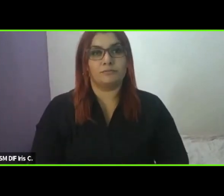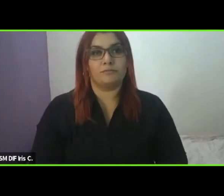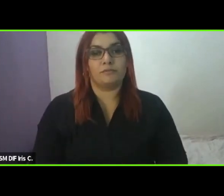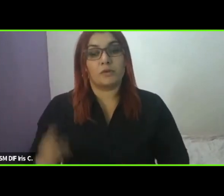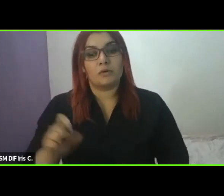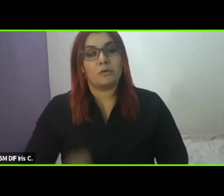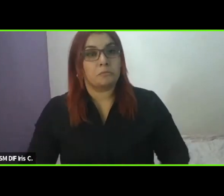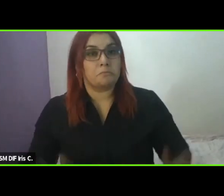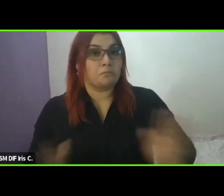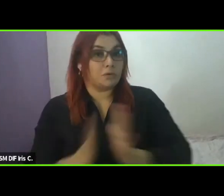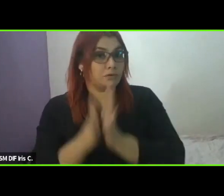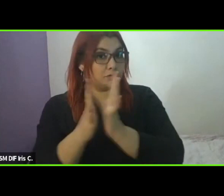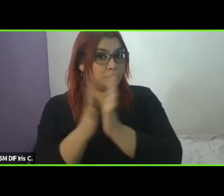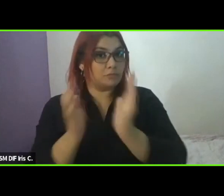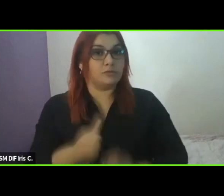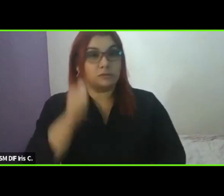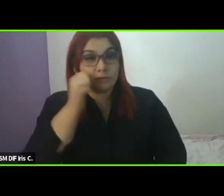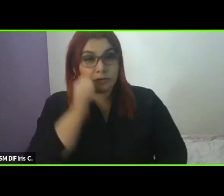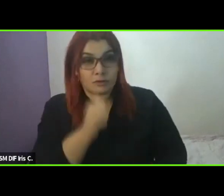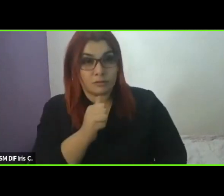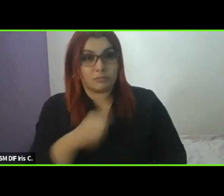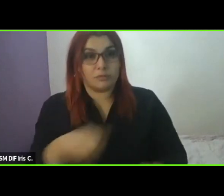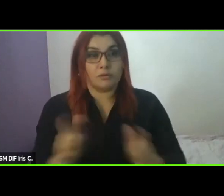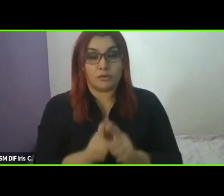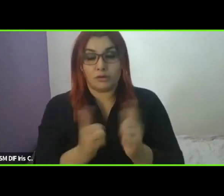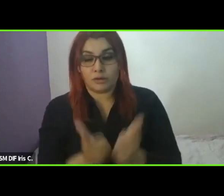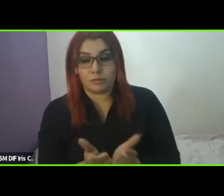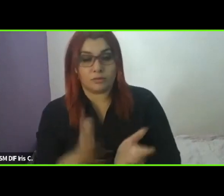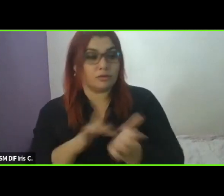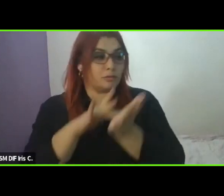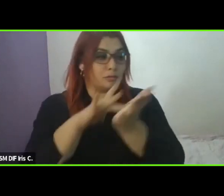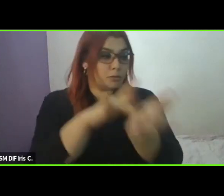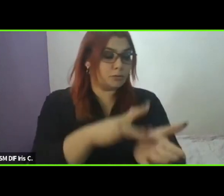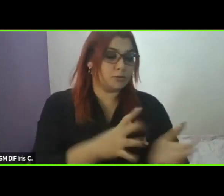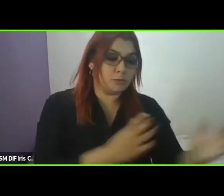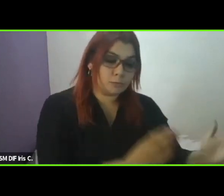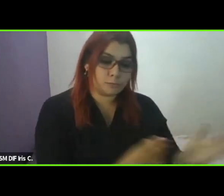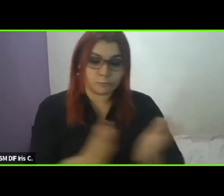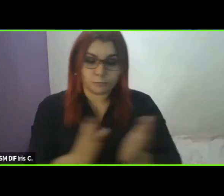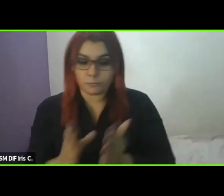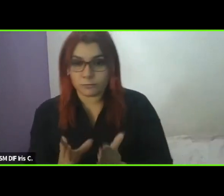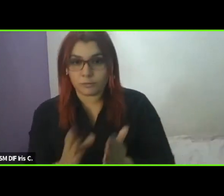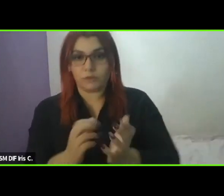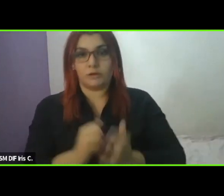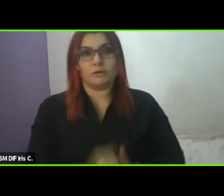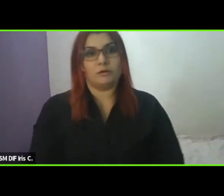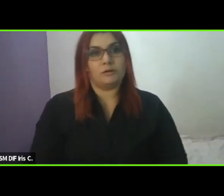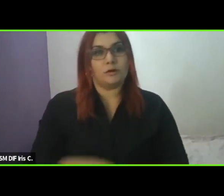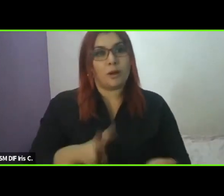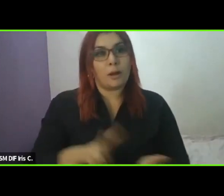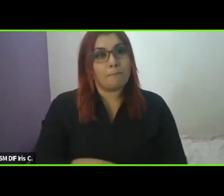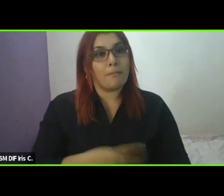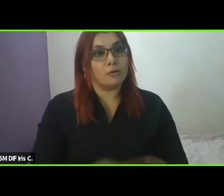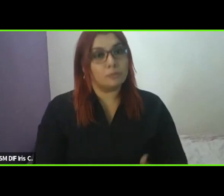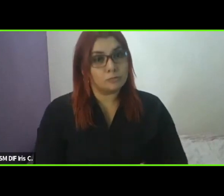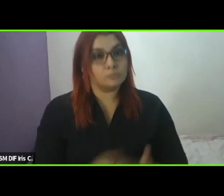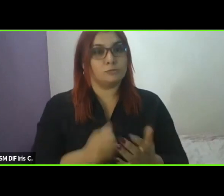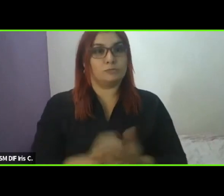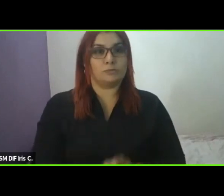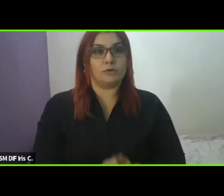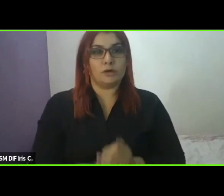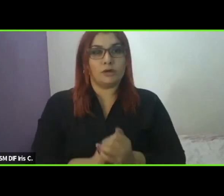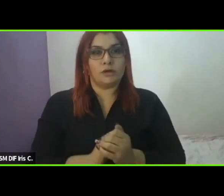ritual, siempre tengo un libro cerca, que me da un poco de valor y evita que